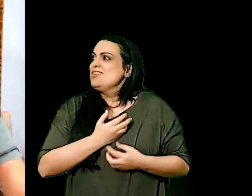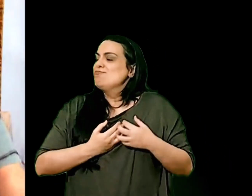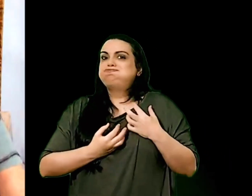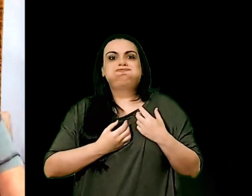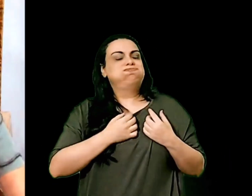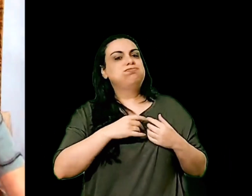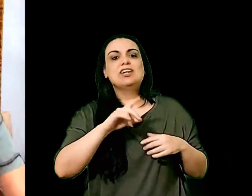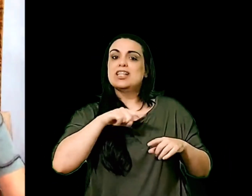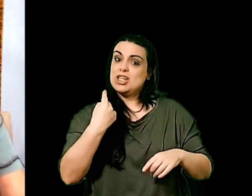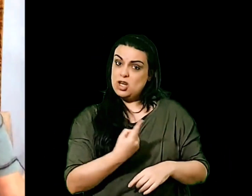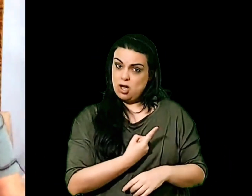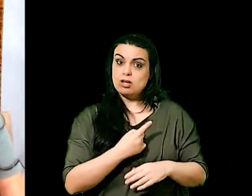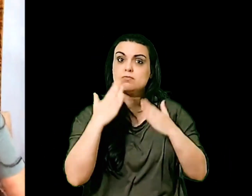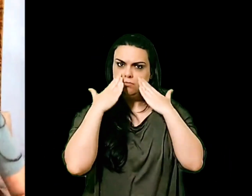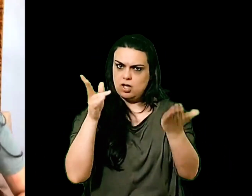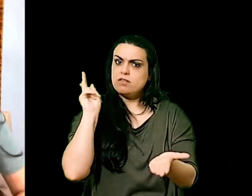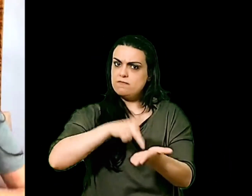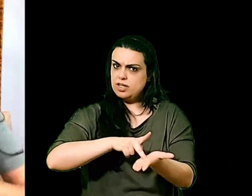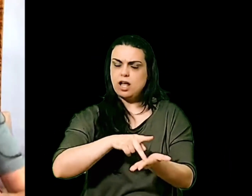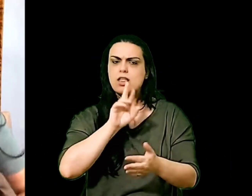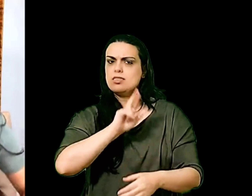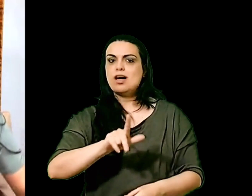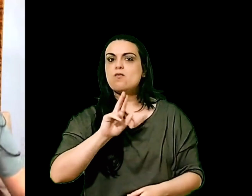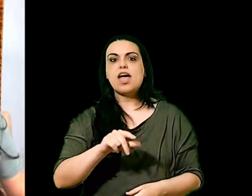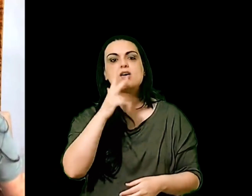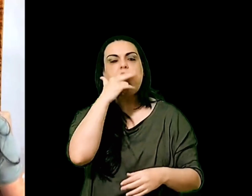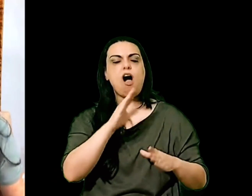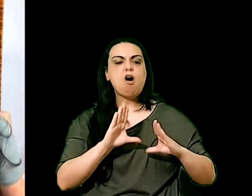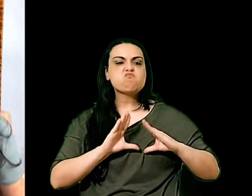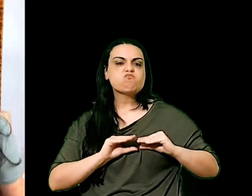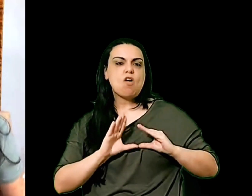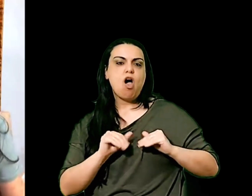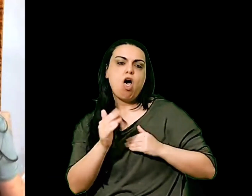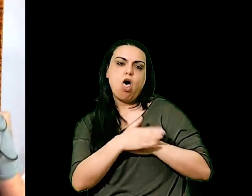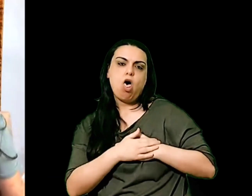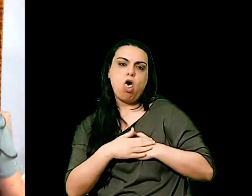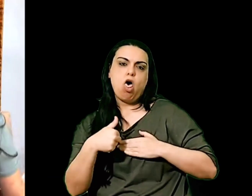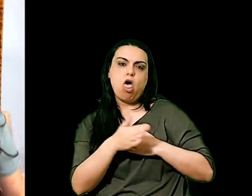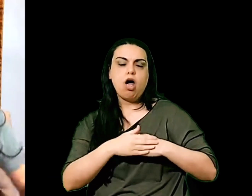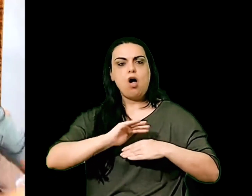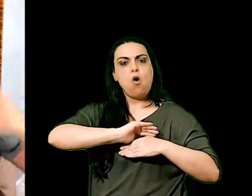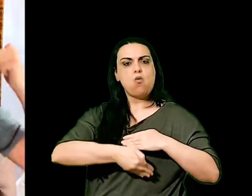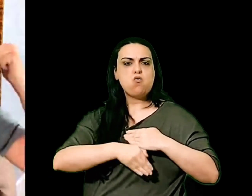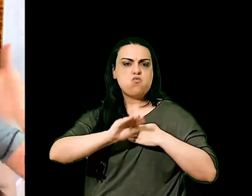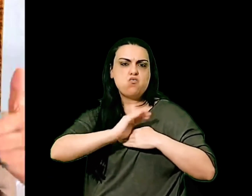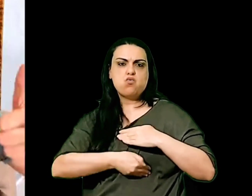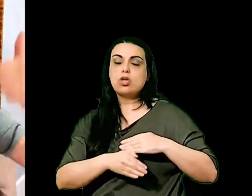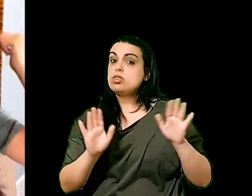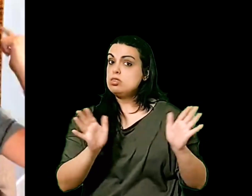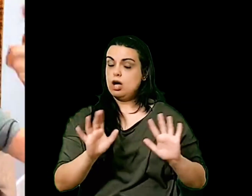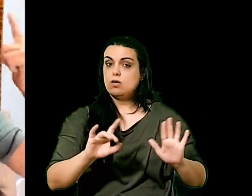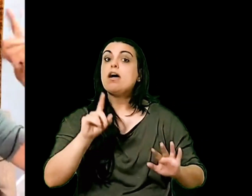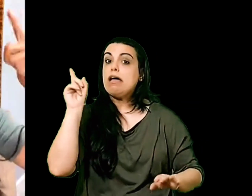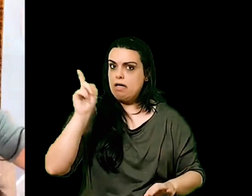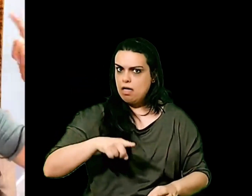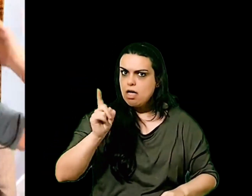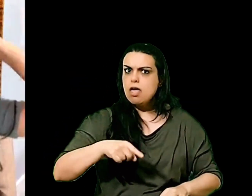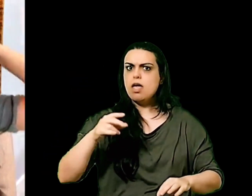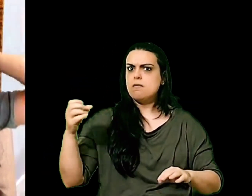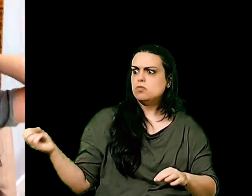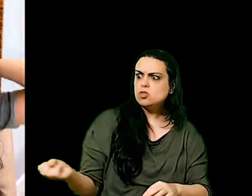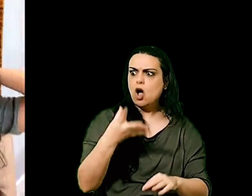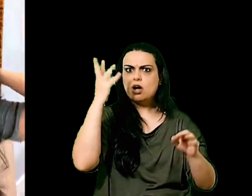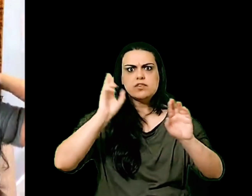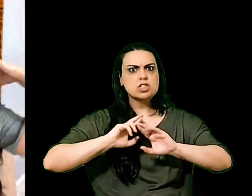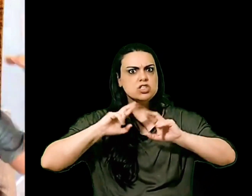que vocês sabem que a gente trabalha com verdade, né? A gente não tá aqui para amaciar o ego, né? É inédita, pode ter vindo do